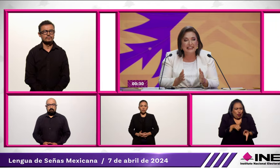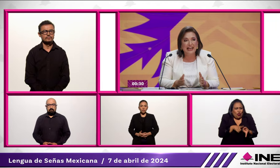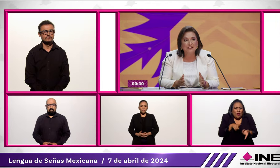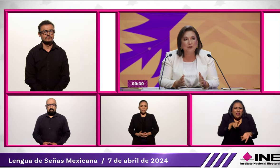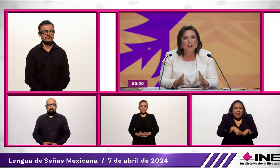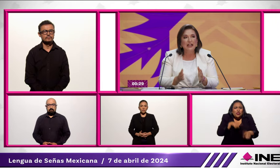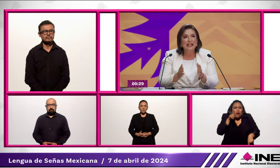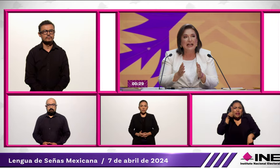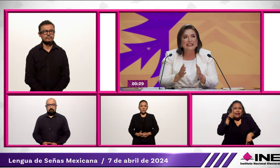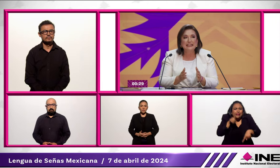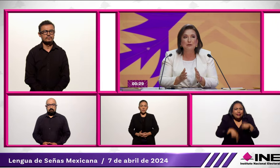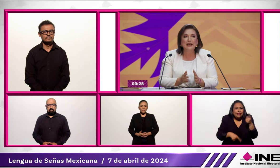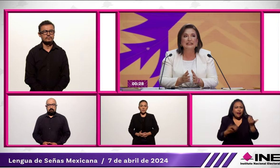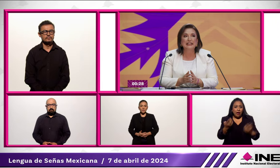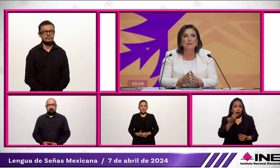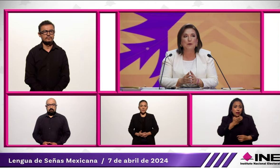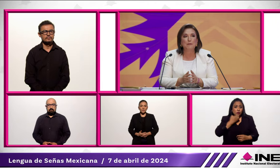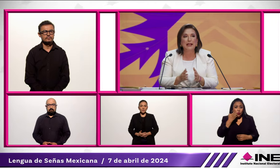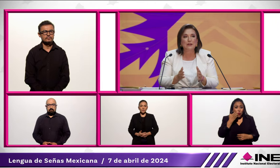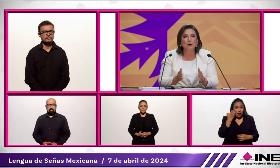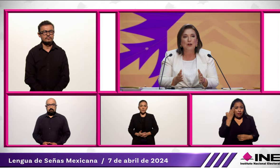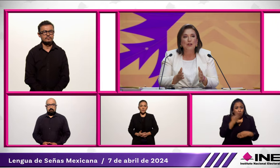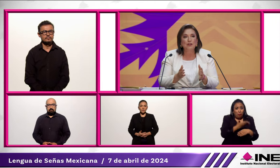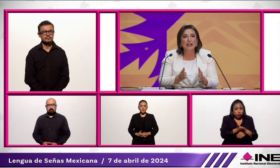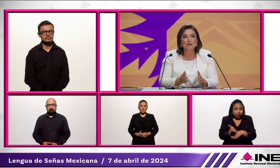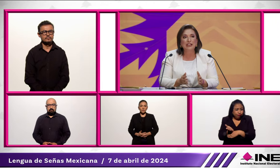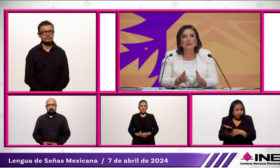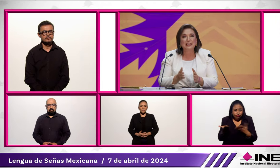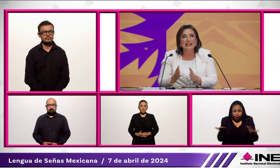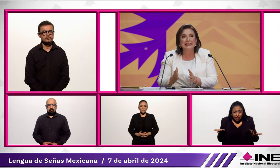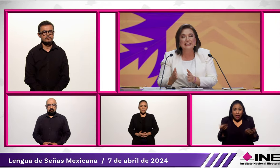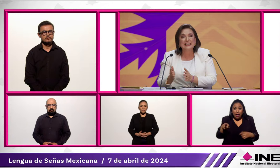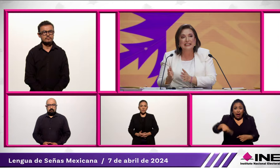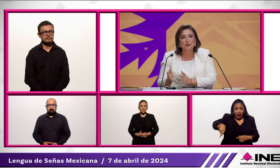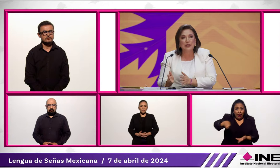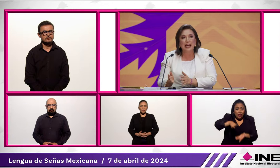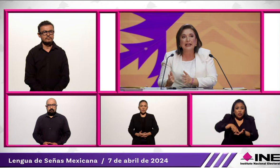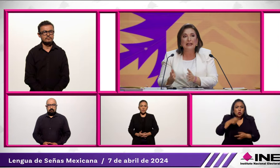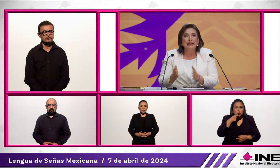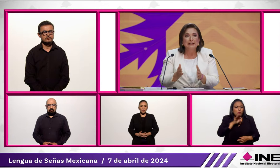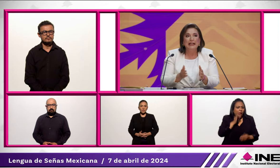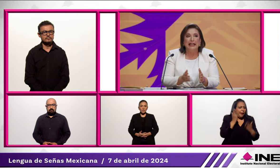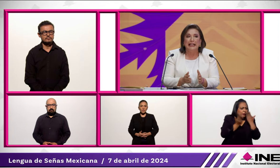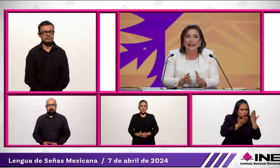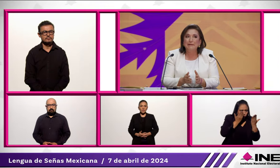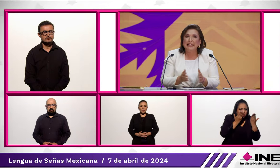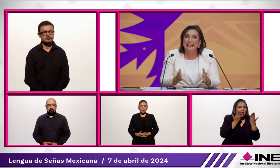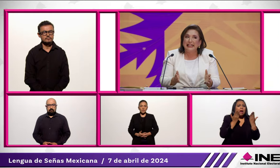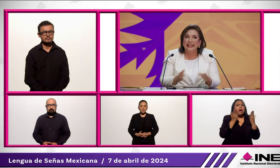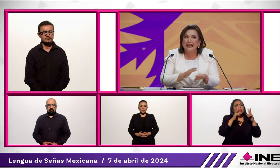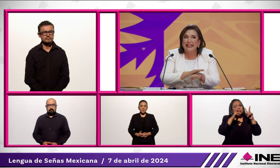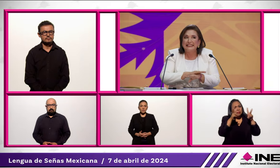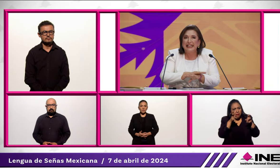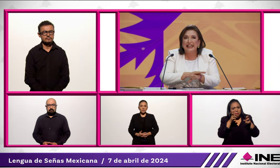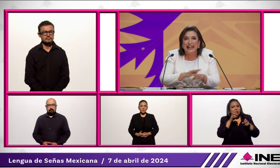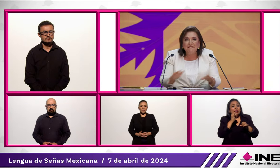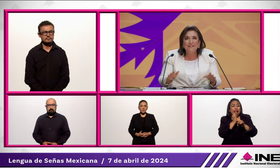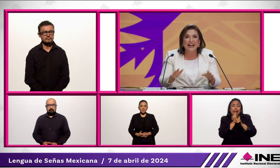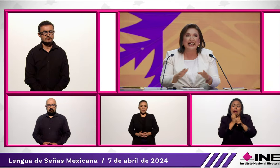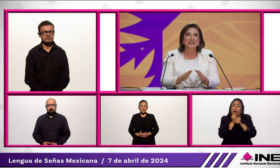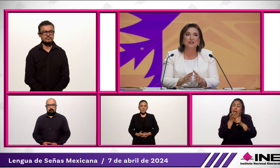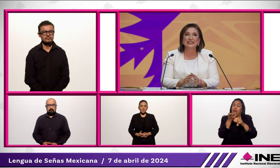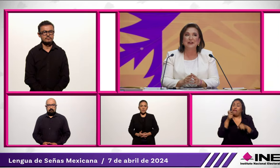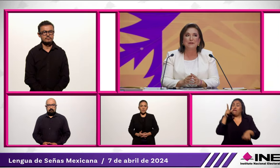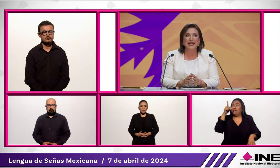haber quitado las escuelas de tiempo completo donde los niños tenían chance de estudiar? El tema de internet es el